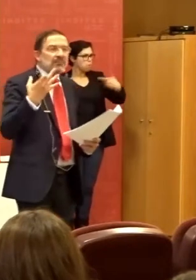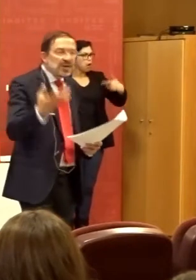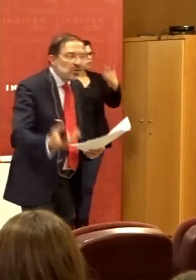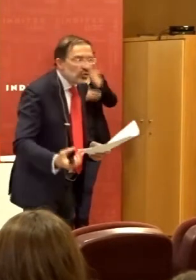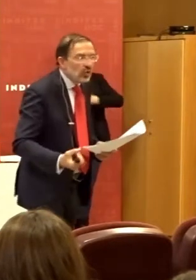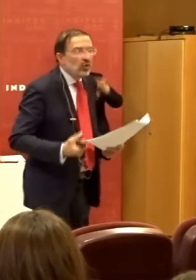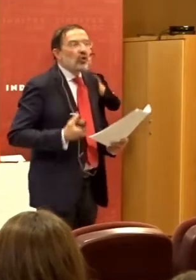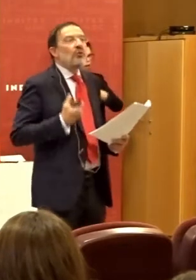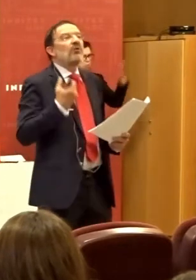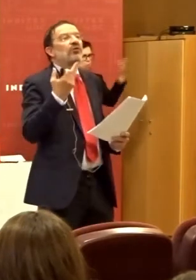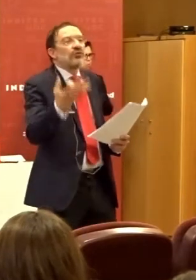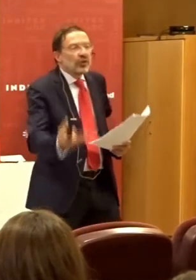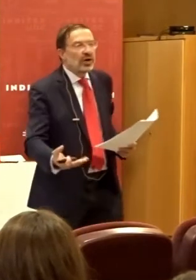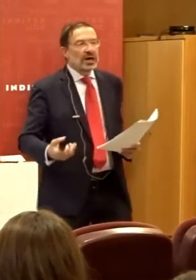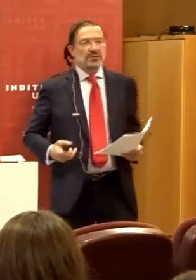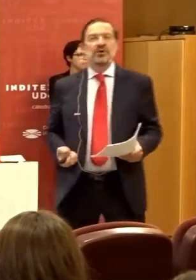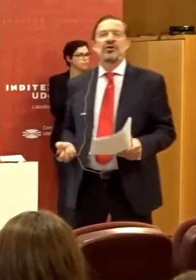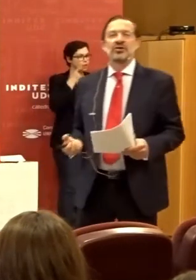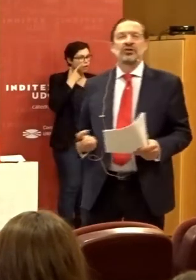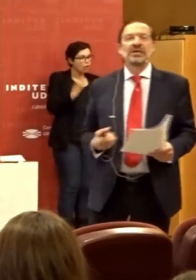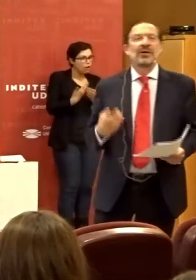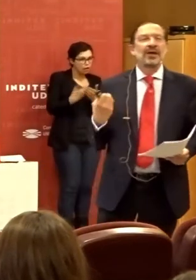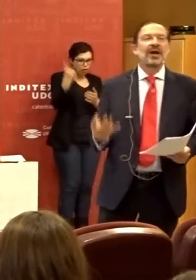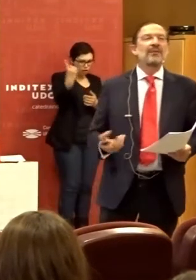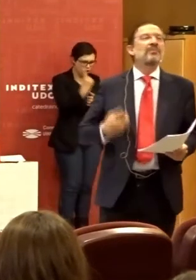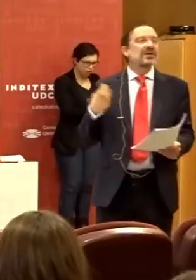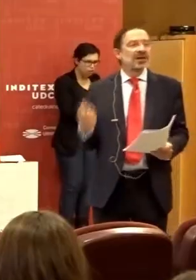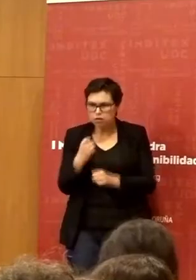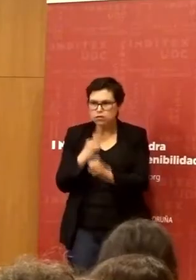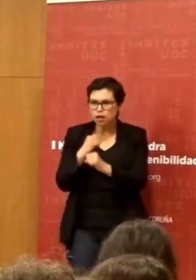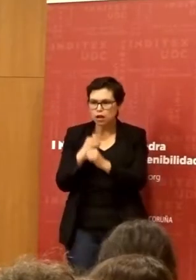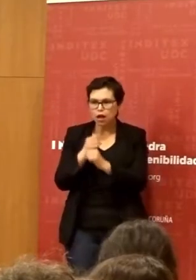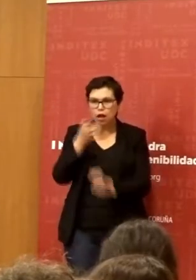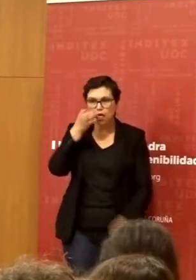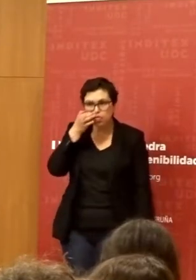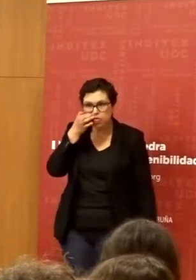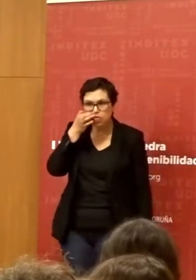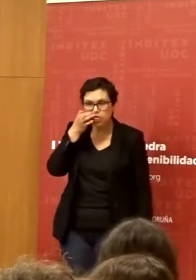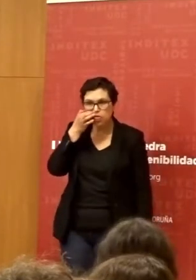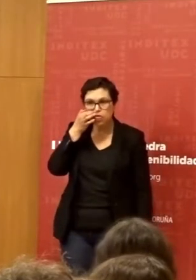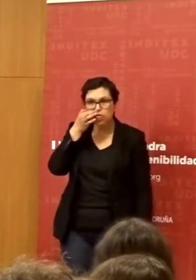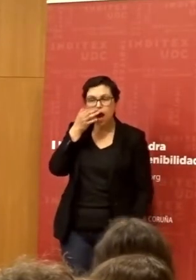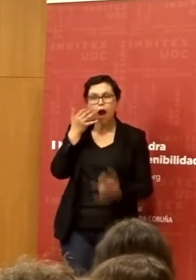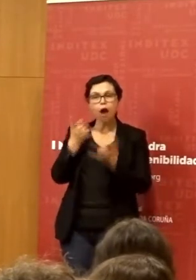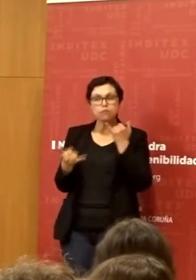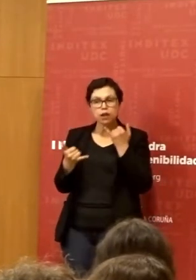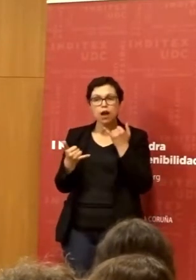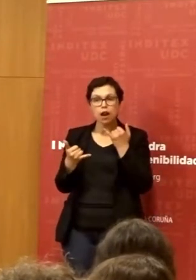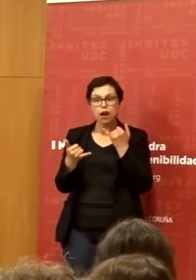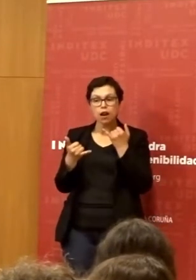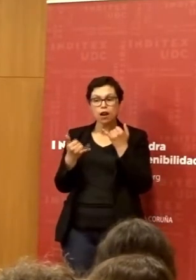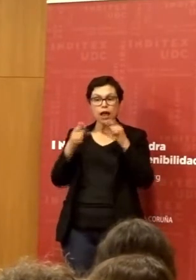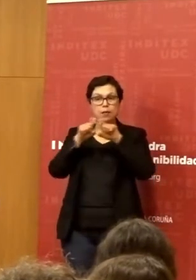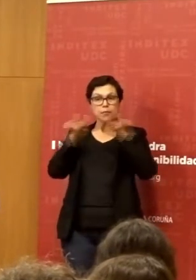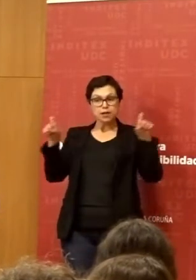que han visto cómo funcionan las personas con discapacidad en la empresa, al final, tener a personas con